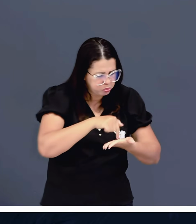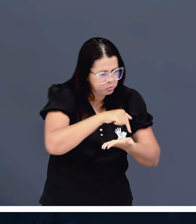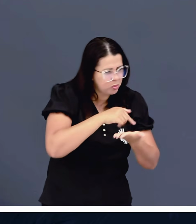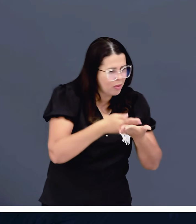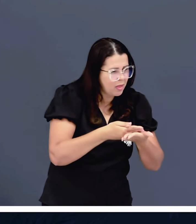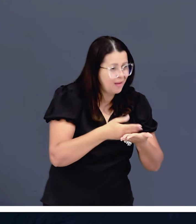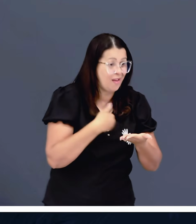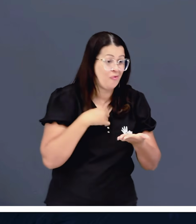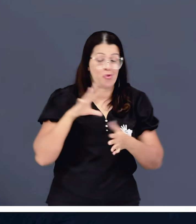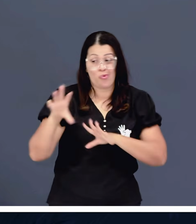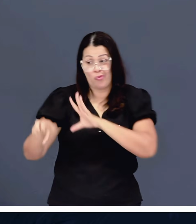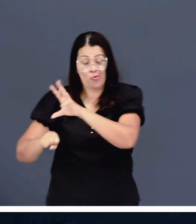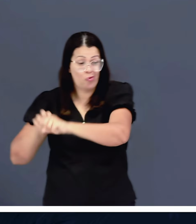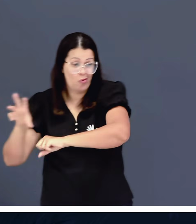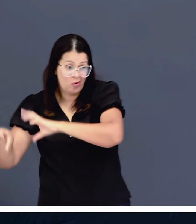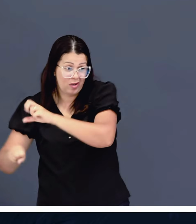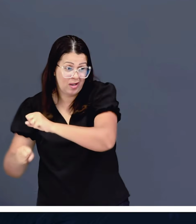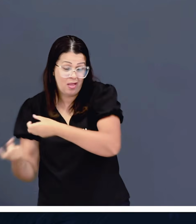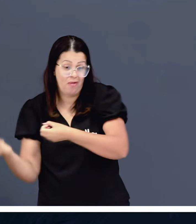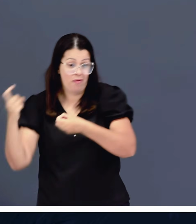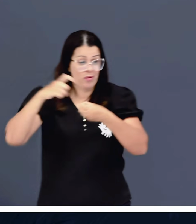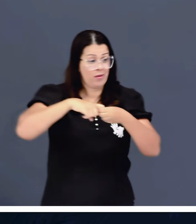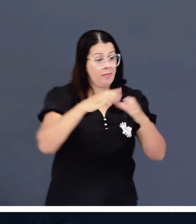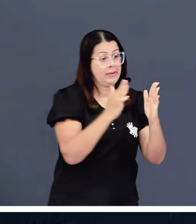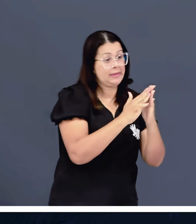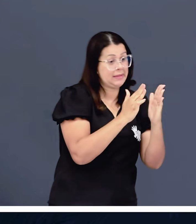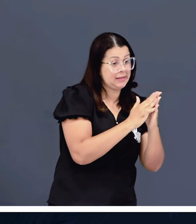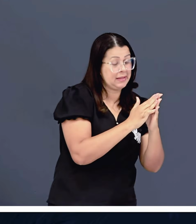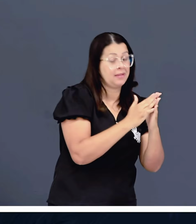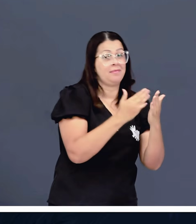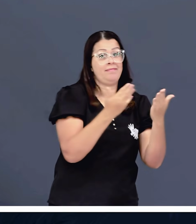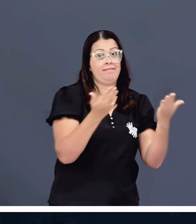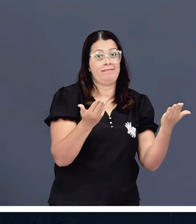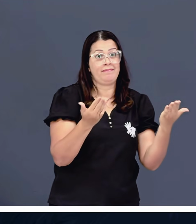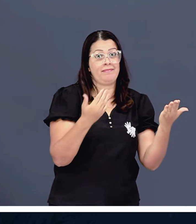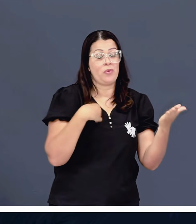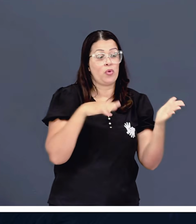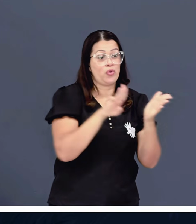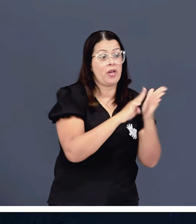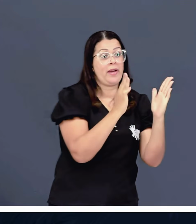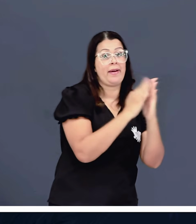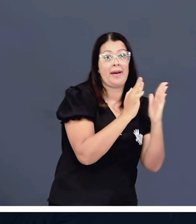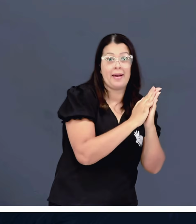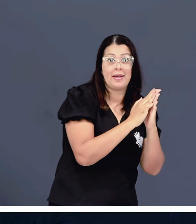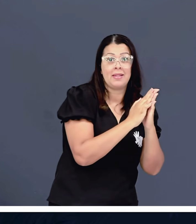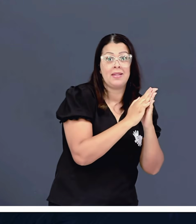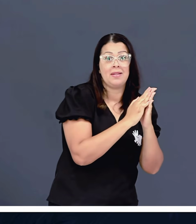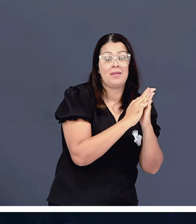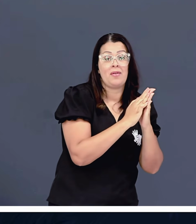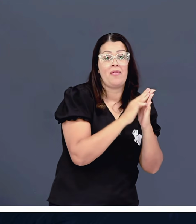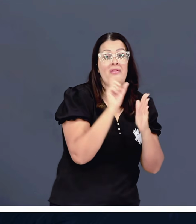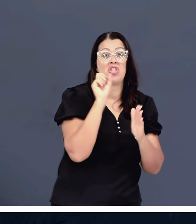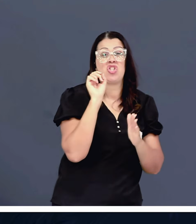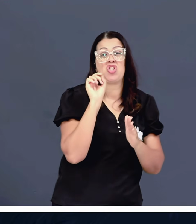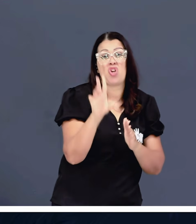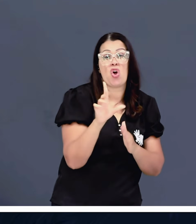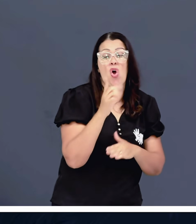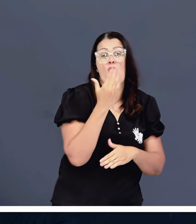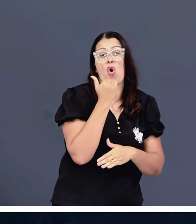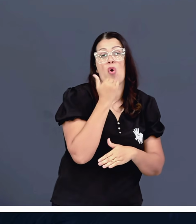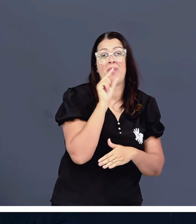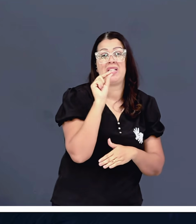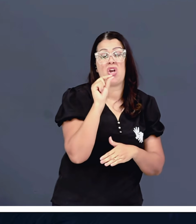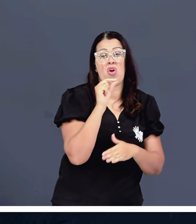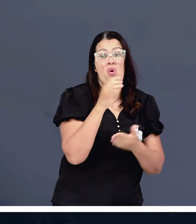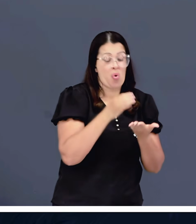Pois é, eu fui catar esses gravetos, estou voltando para casa. Quando chegar em casa eu vou fazer, do que me restou de alimento, eu